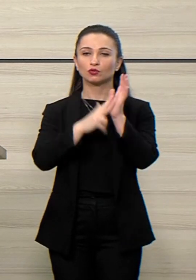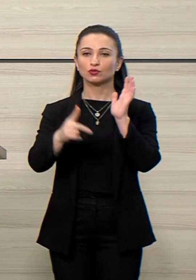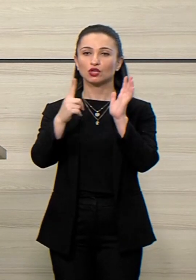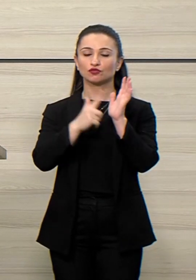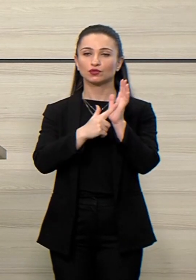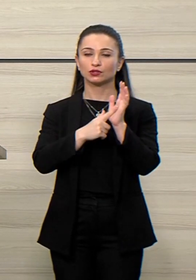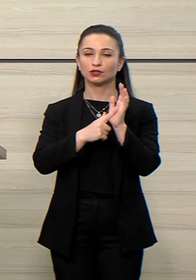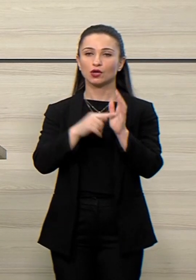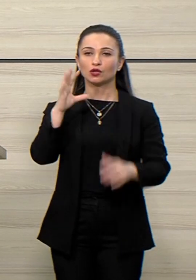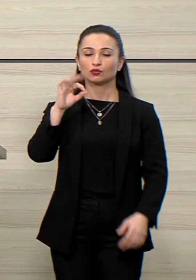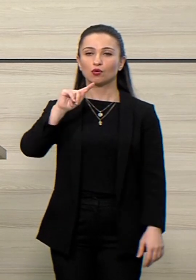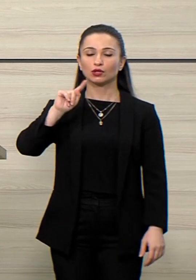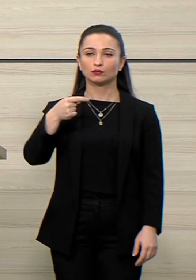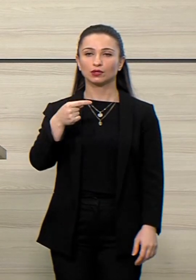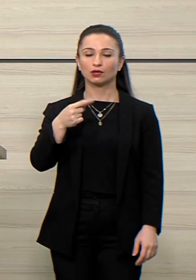3587 ხმა,